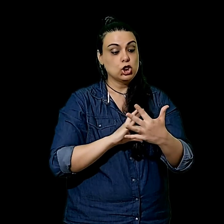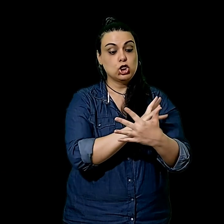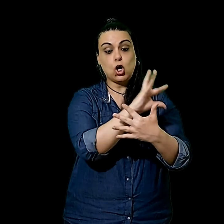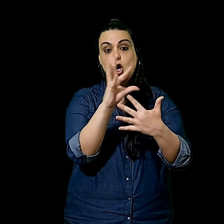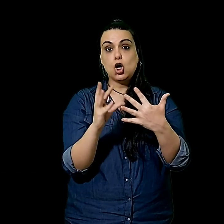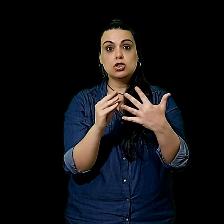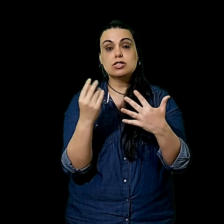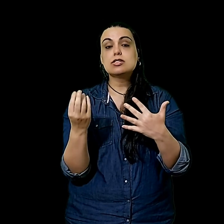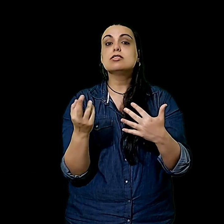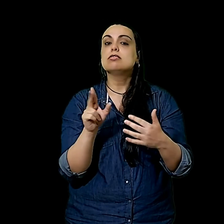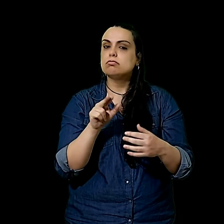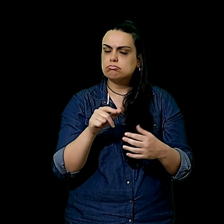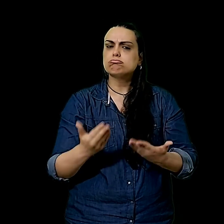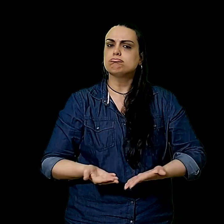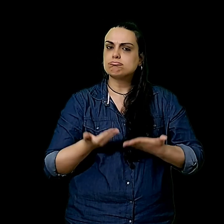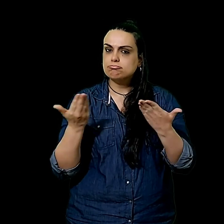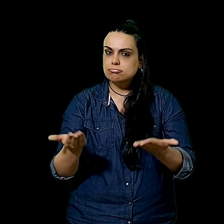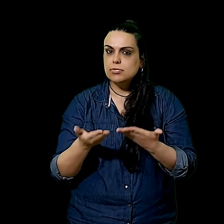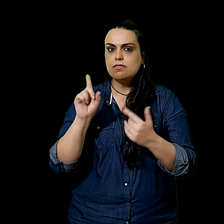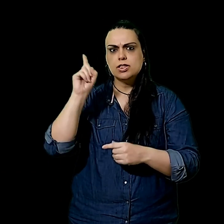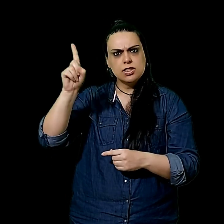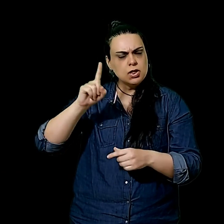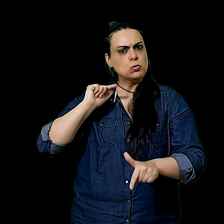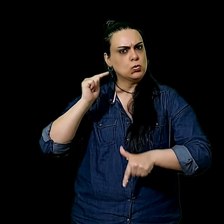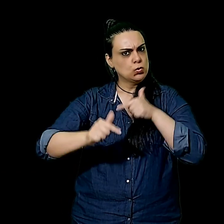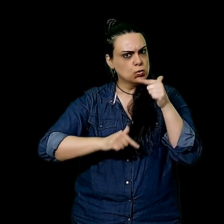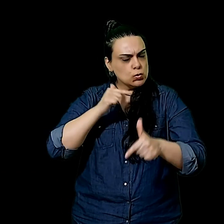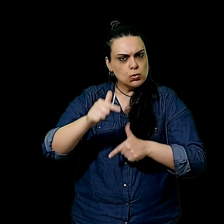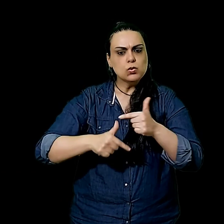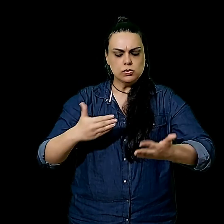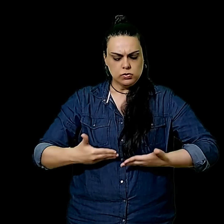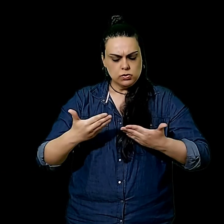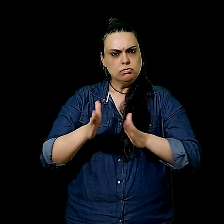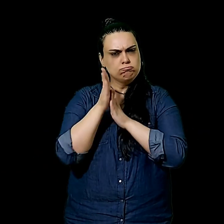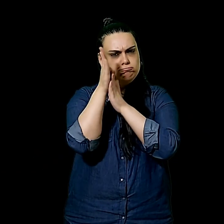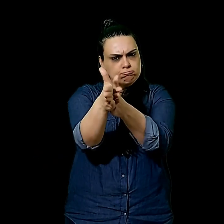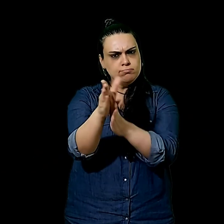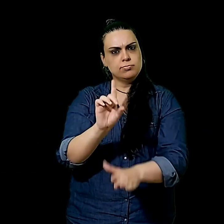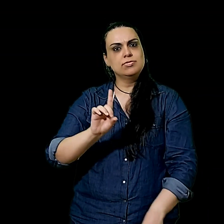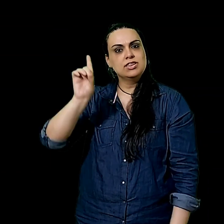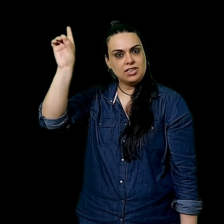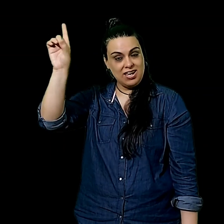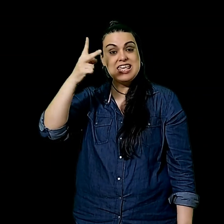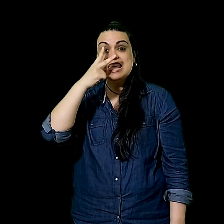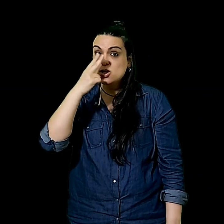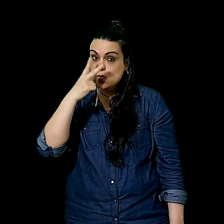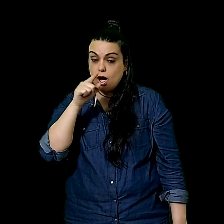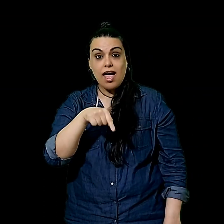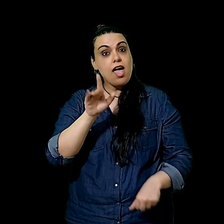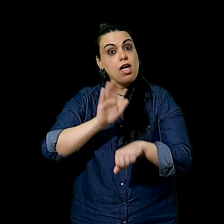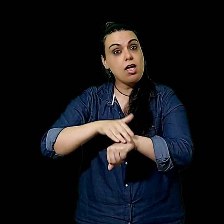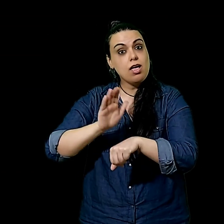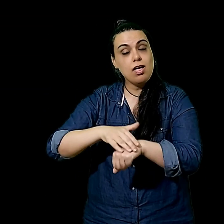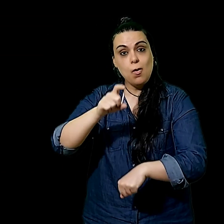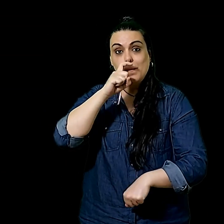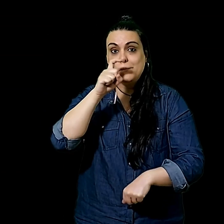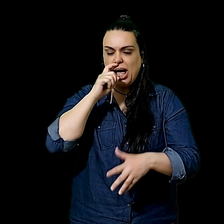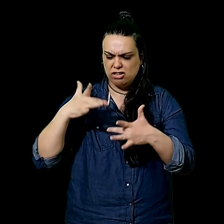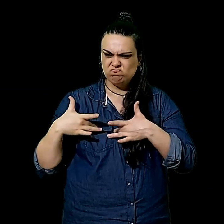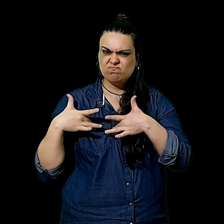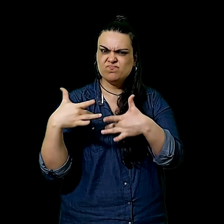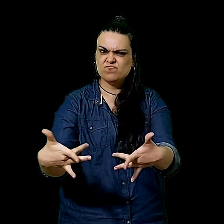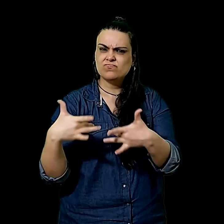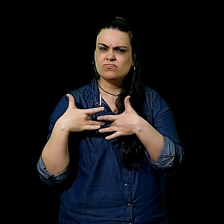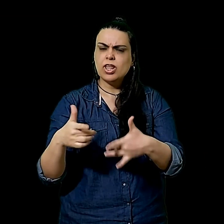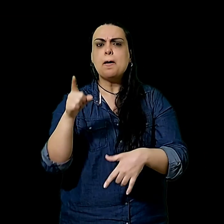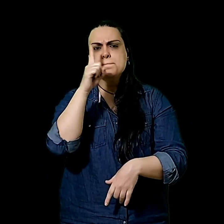os irmãos dela servem ao Senhor de maneira muito ativa na obra do Senhor. E isso, como vocês ouviram dela, é resultado da entrega do pai e,